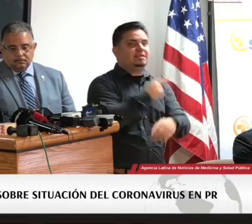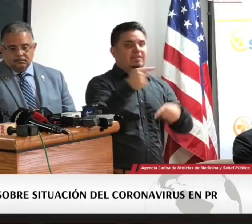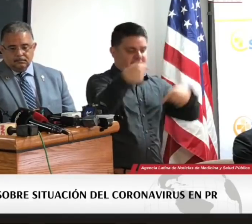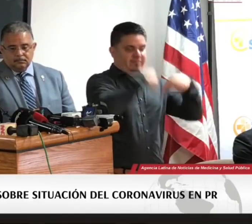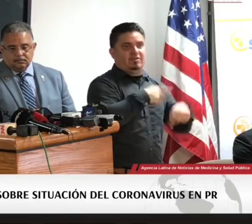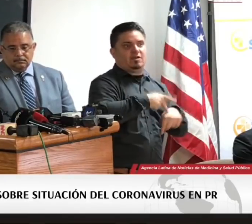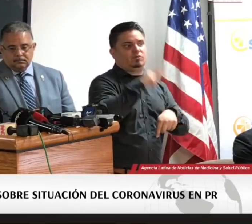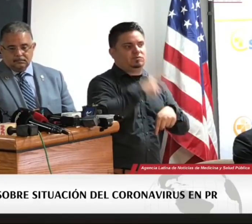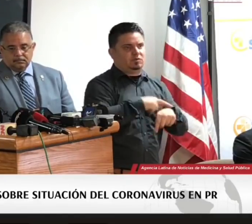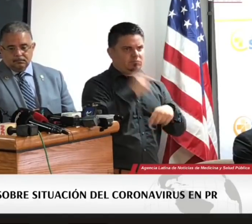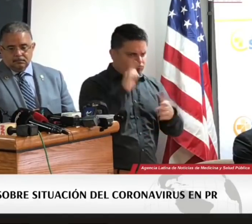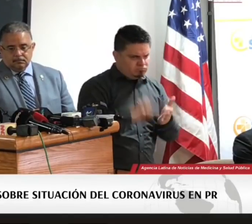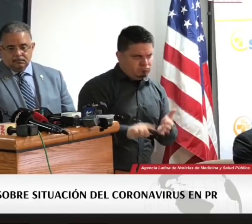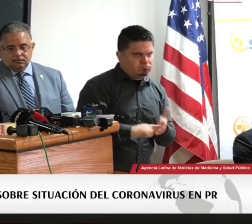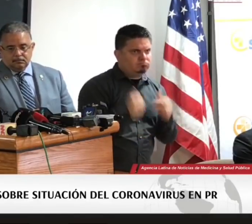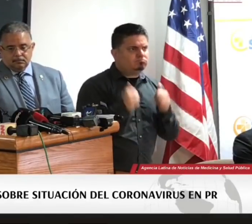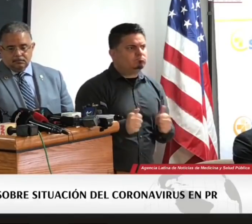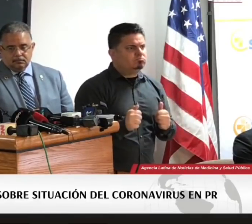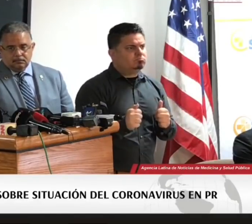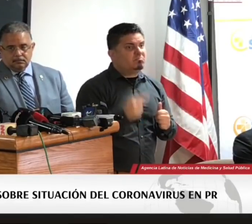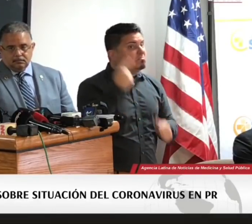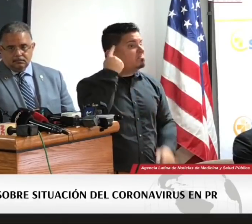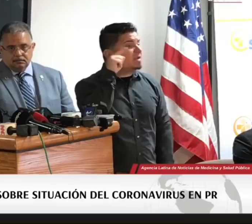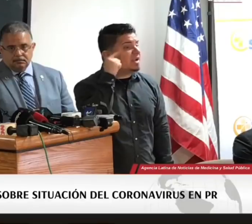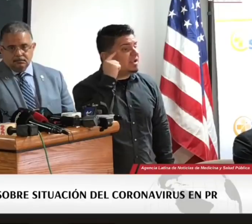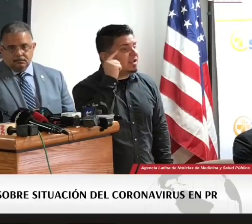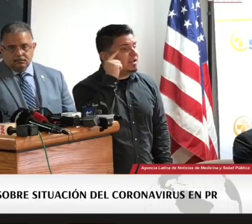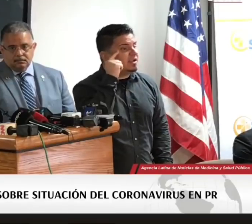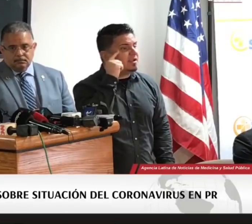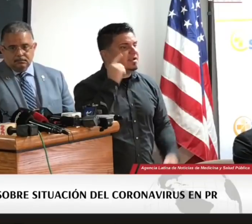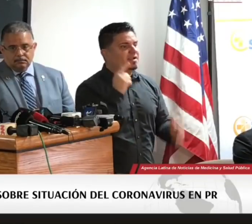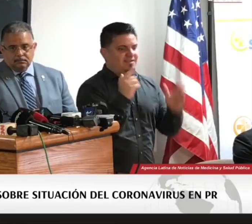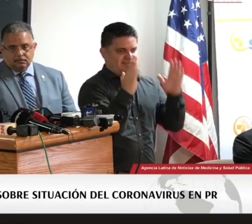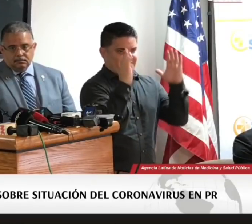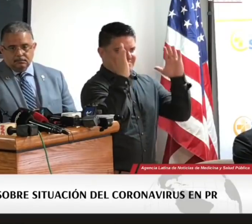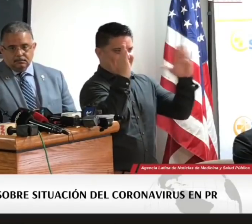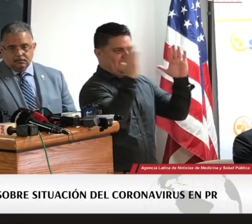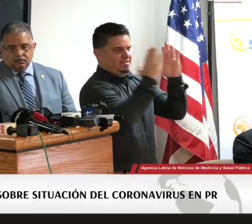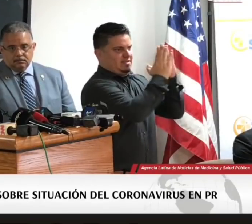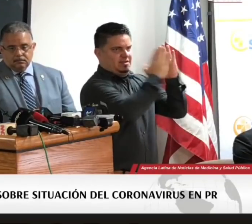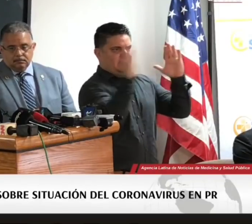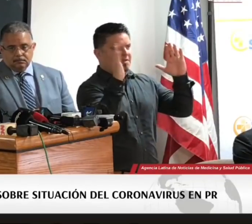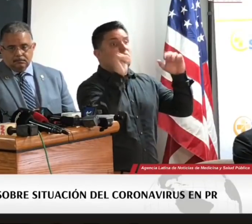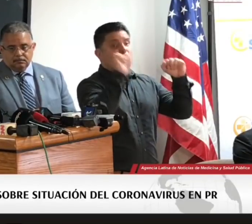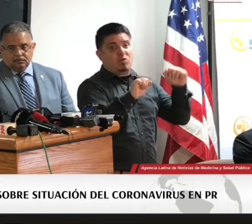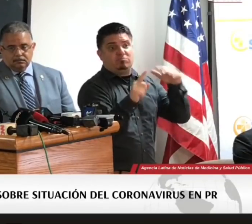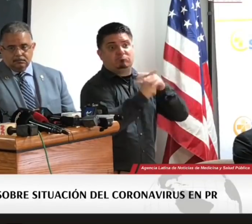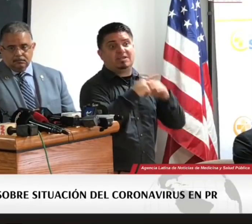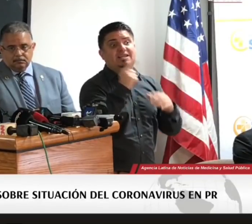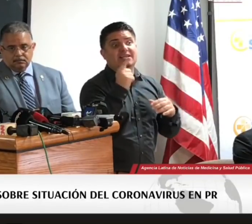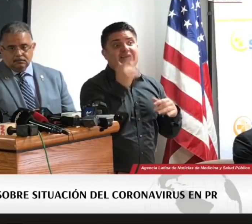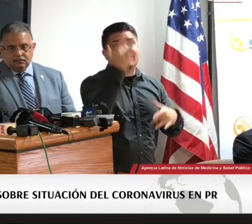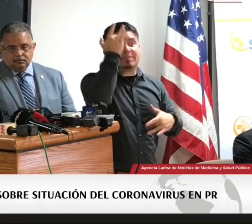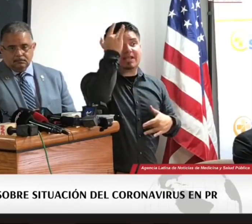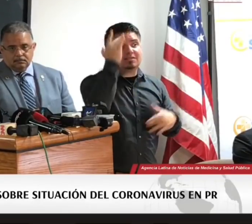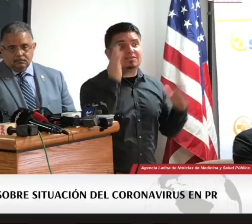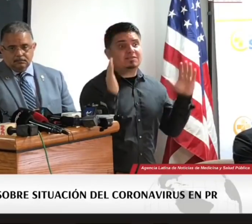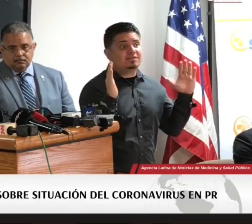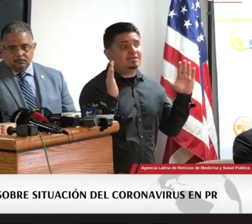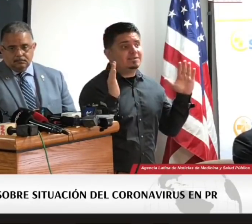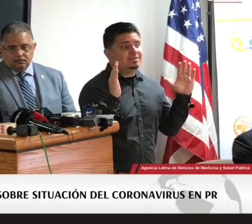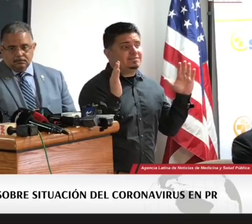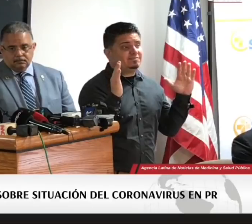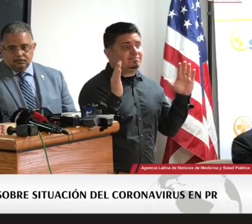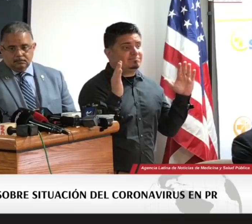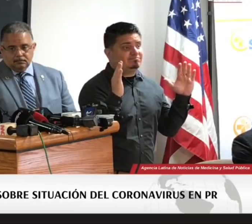Que haya pasado ese periodo de incubación que nosotros entendemos y que ha dicho el CDC que son las